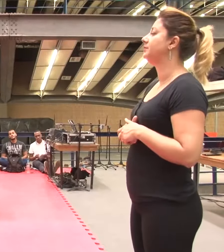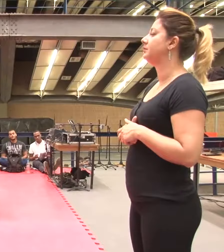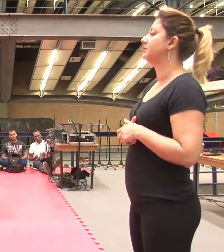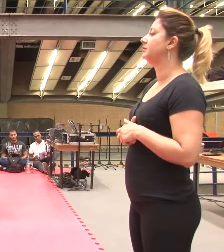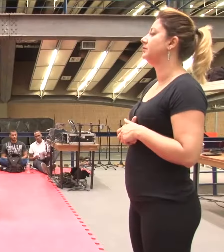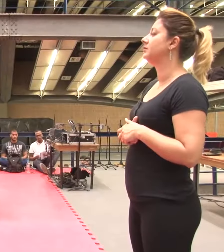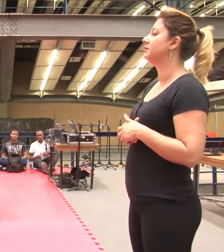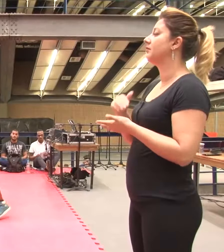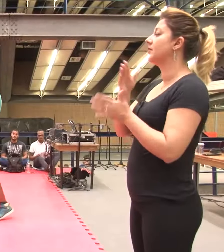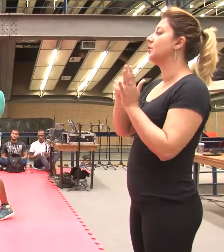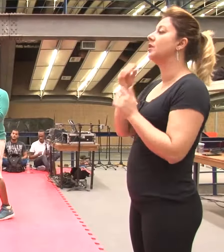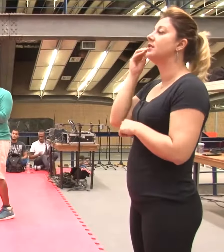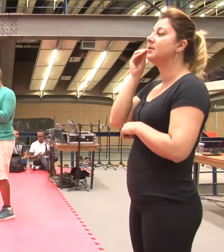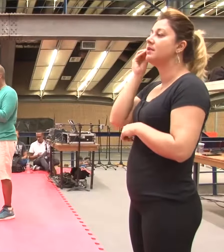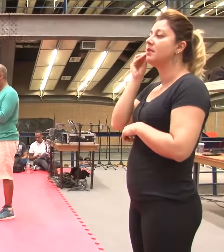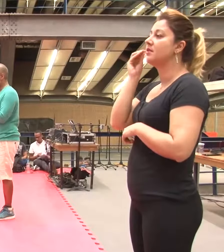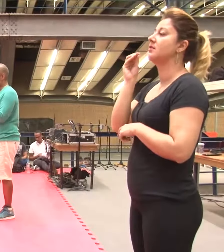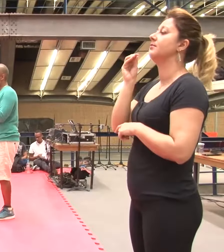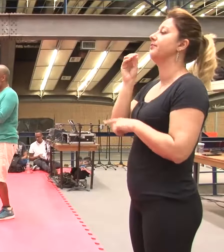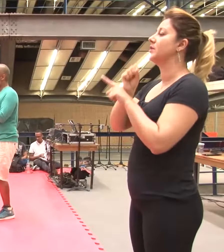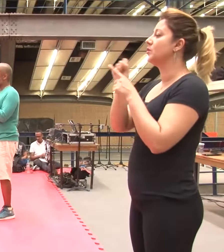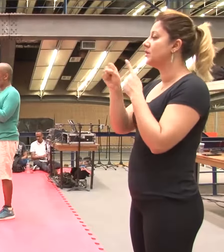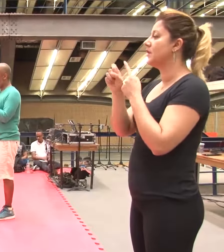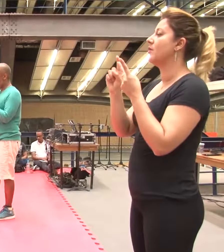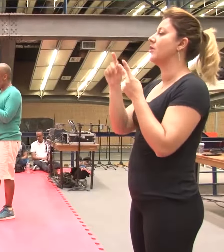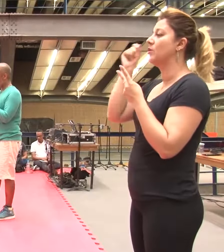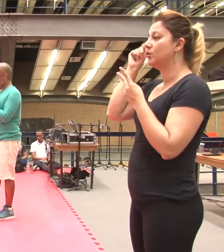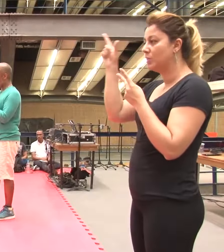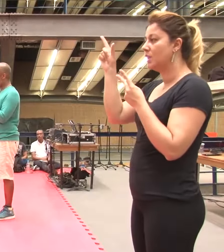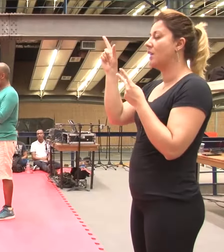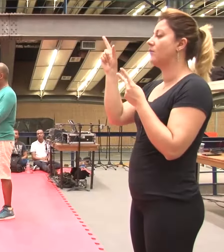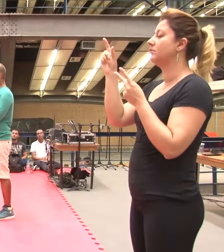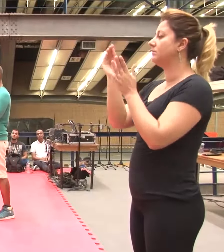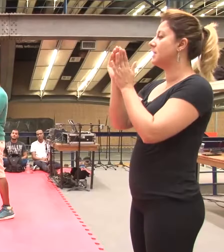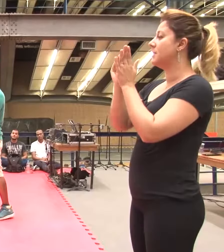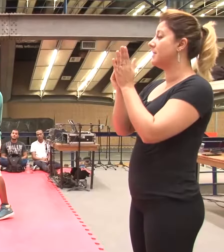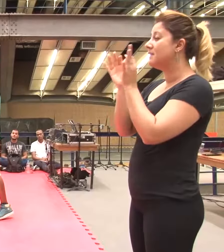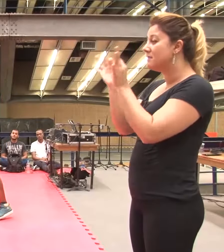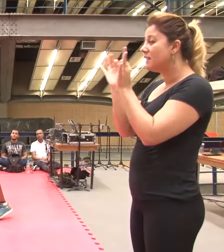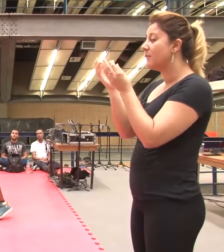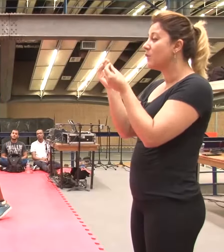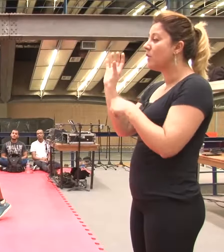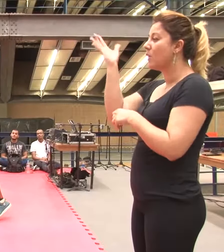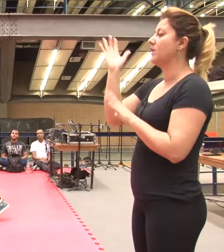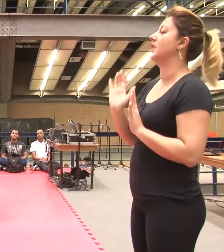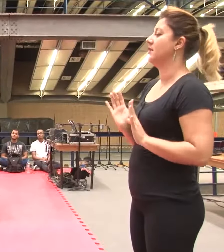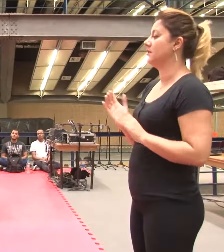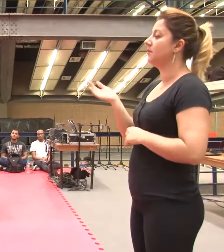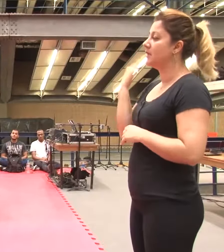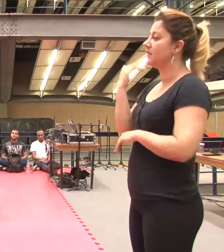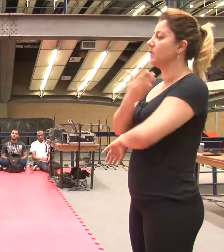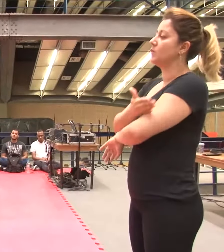a experiência social, a experiência cultural sendo colocada exatamente como ela acontece, ou como